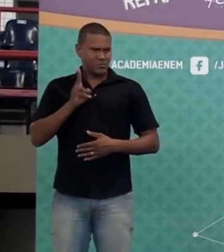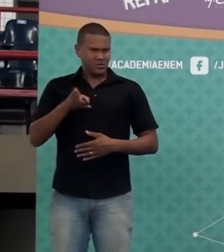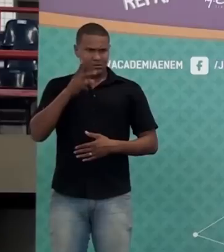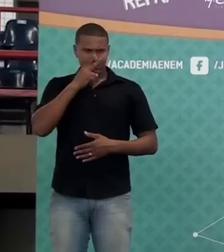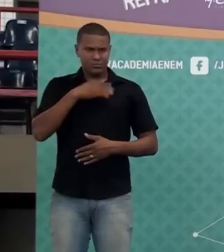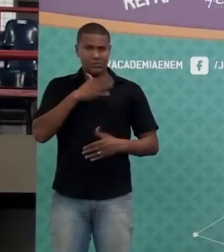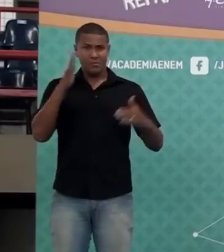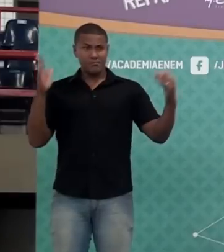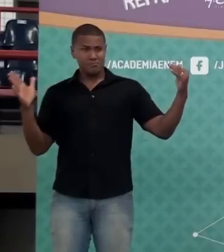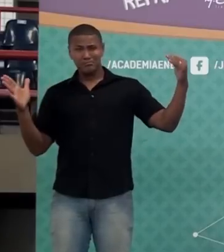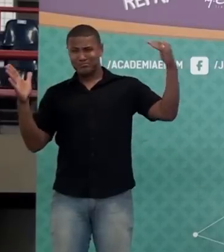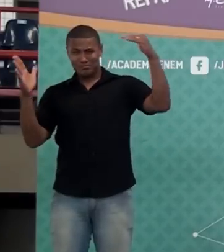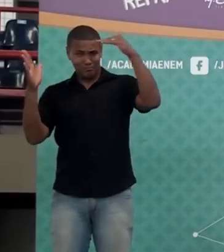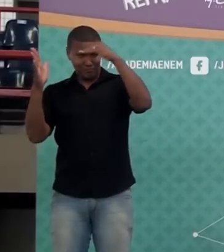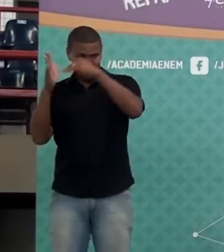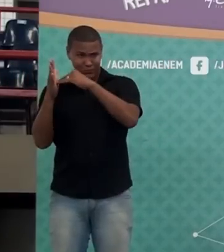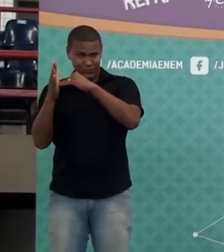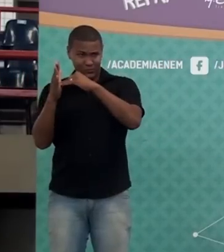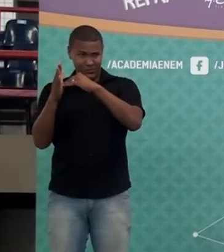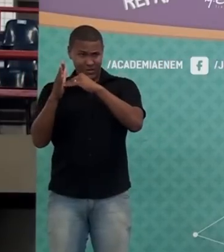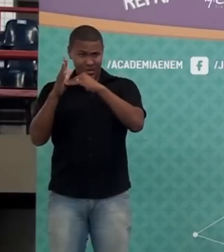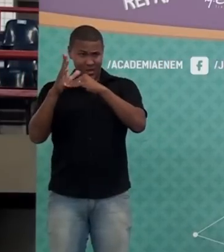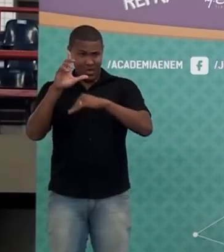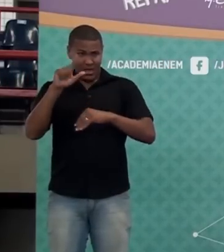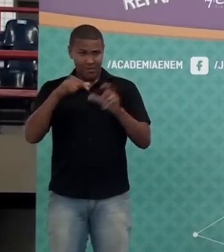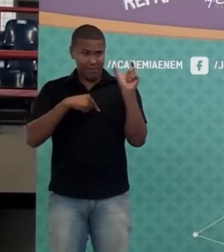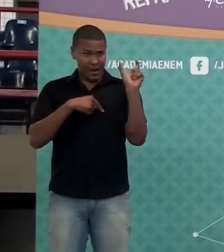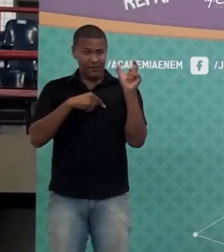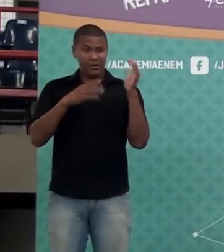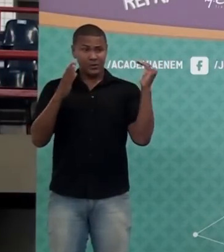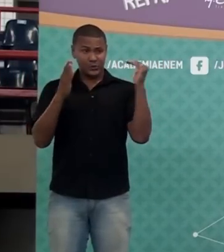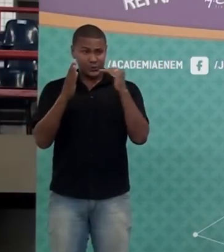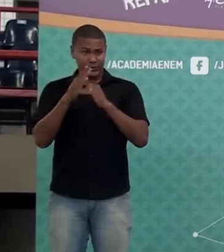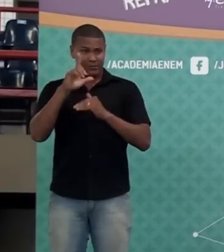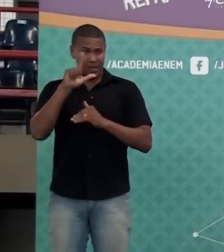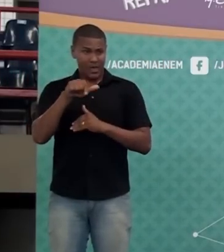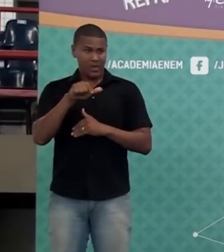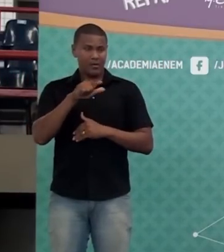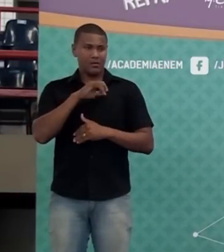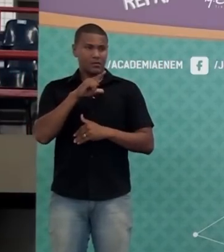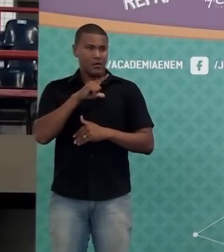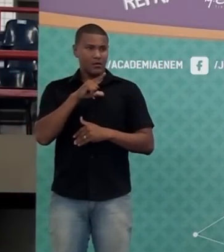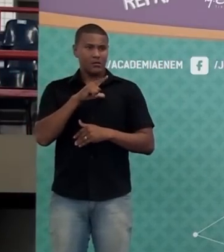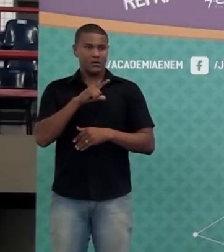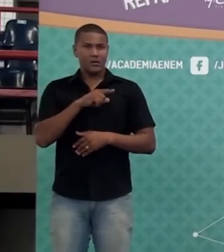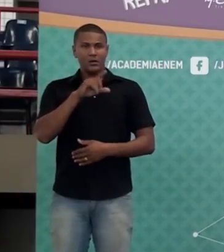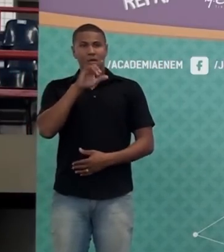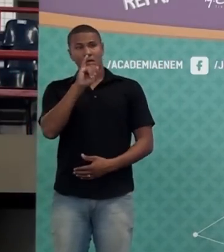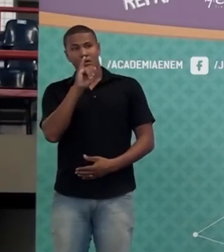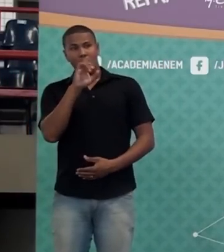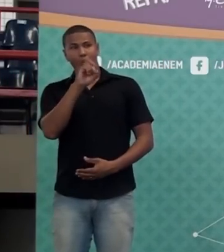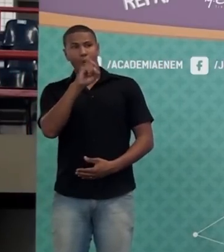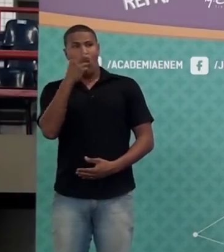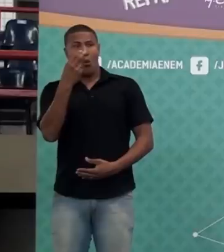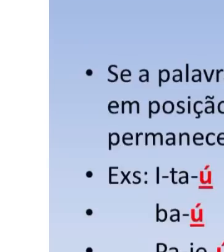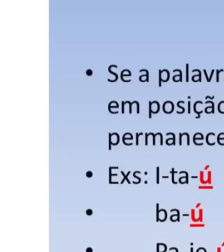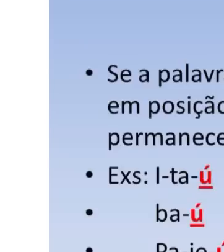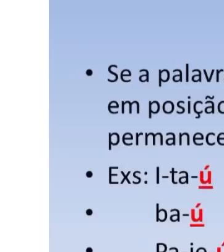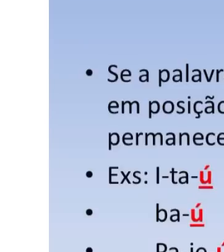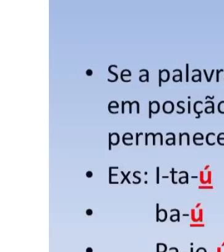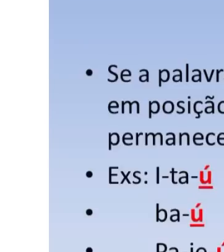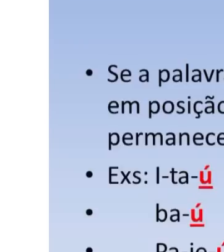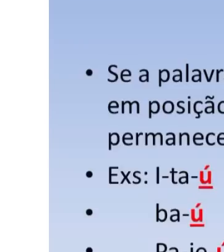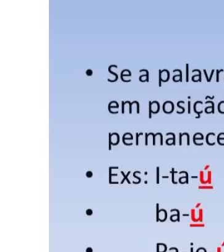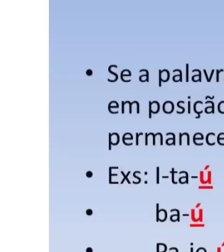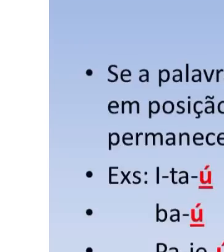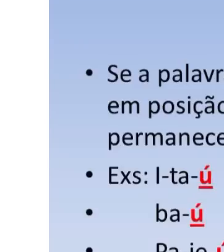vogal U ou a vogal I, poderá ou não ter acento. Observe, a palavra Itaú